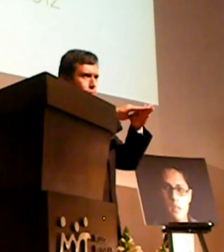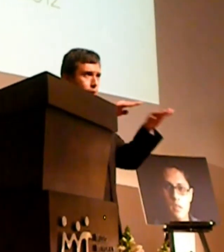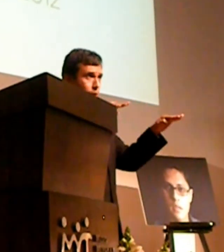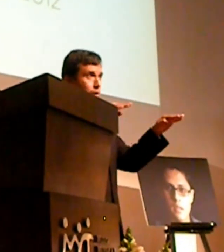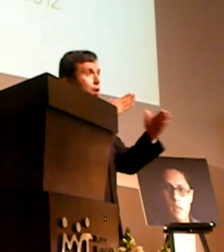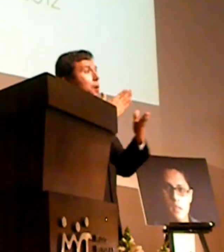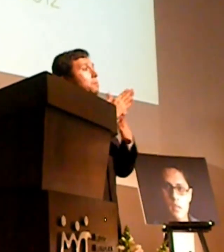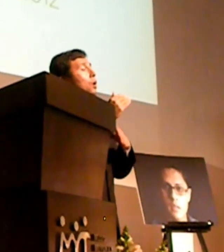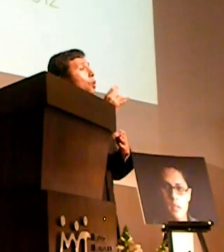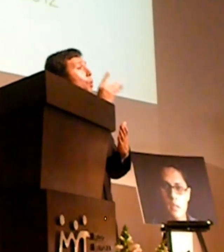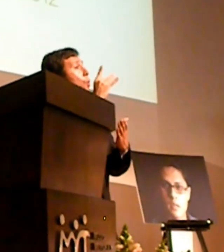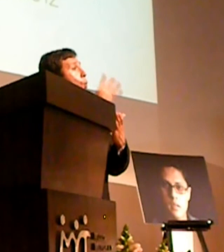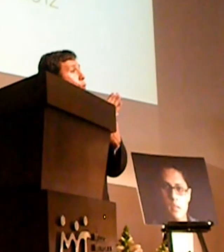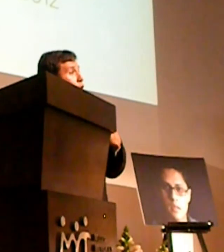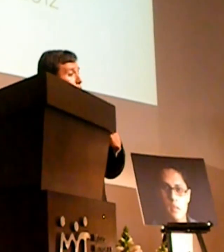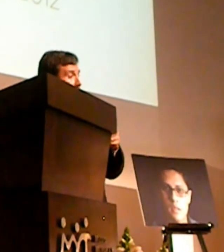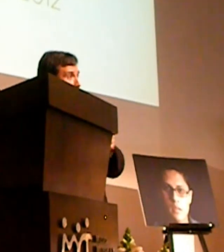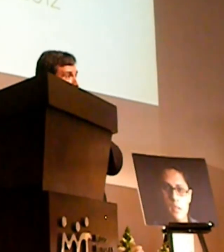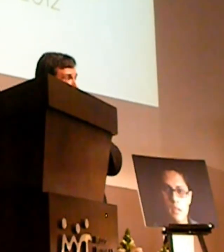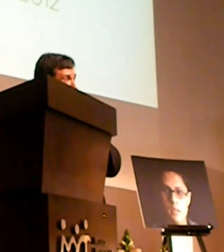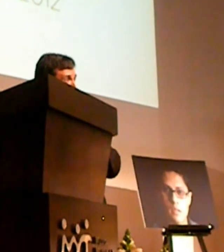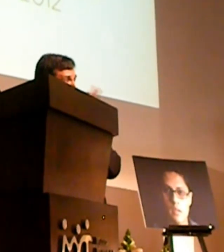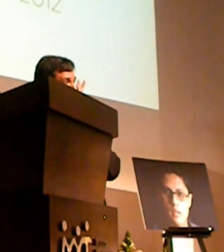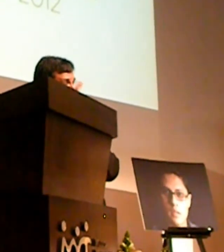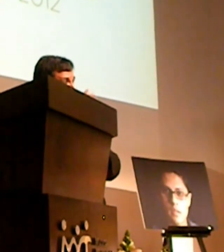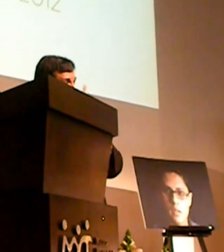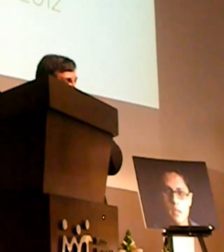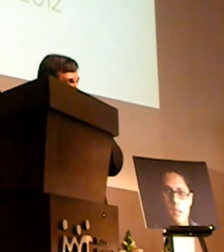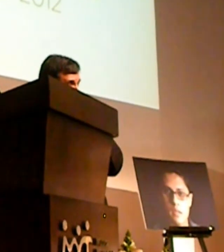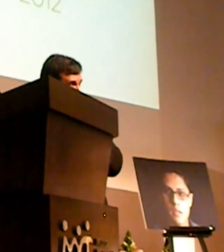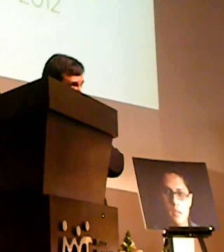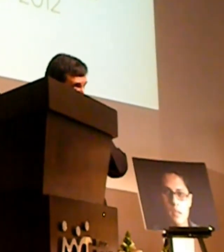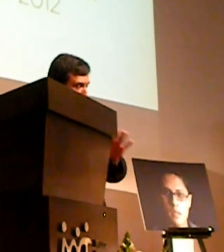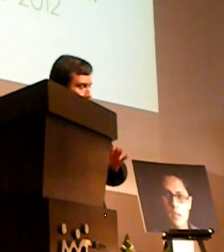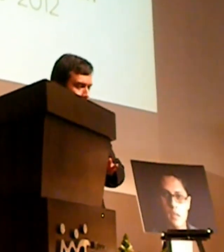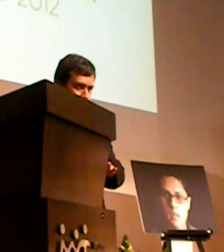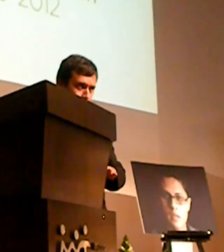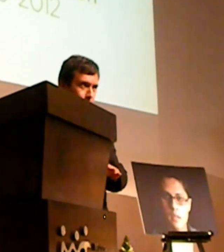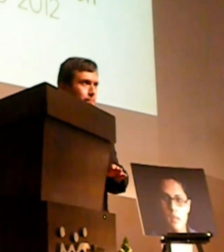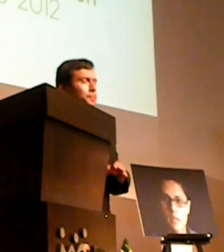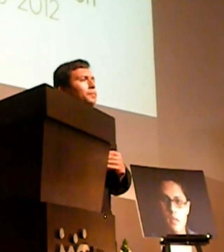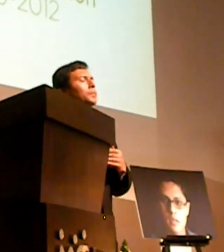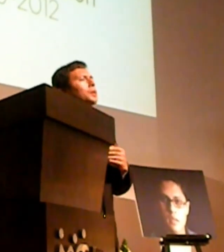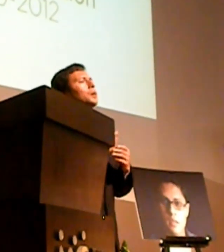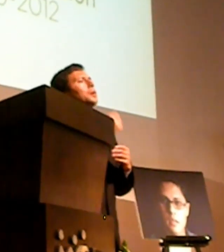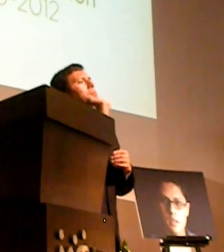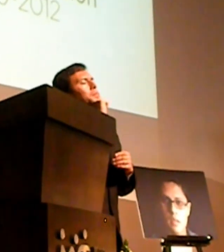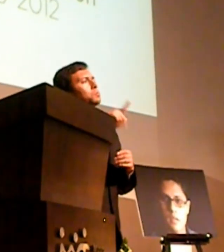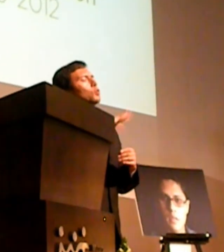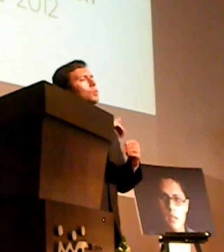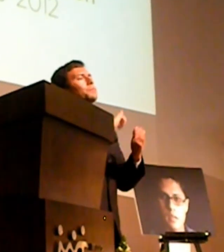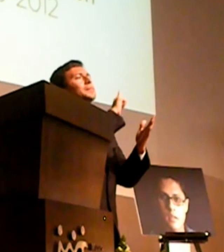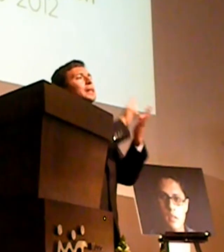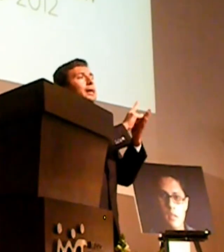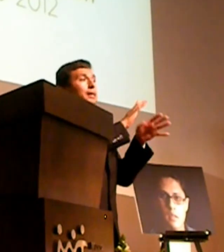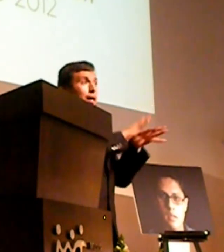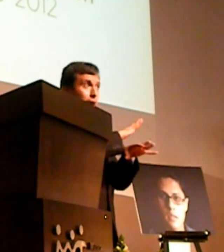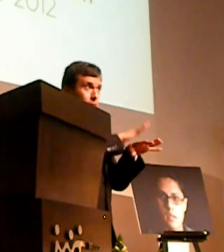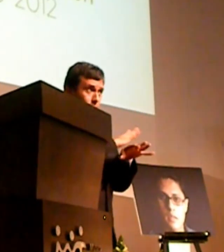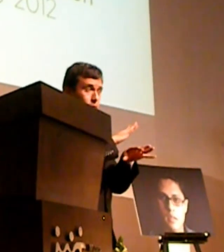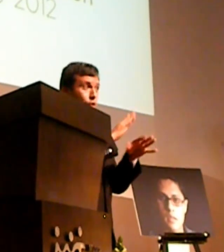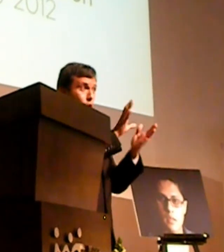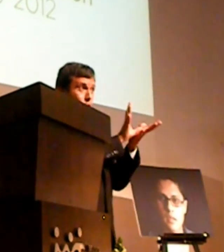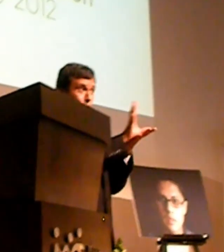la necesaria dimensión electoral. Impulsar una revolución legislativa a partir de la revolución que suponen las